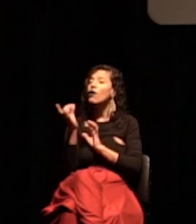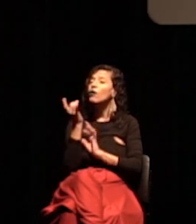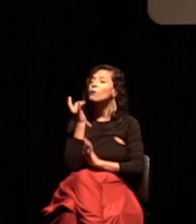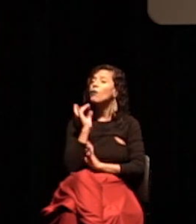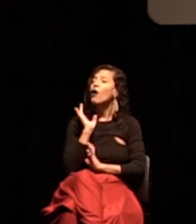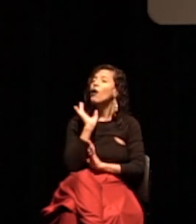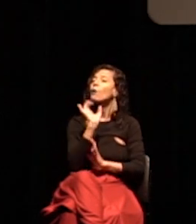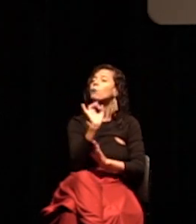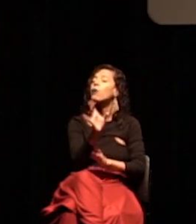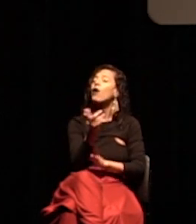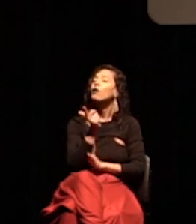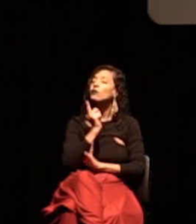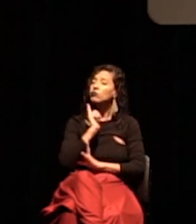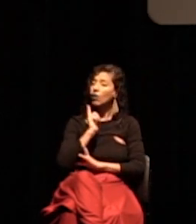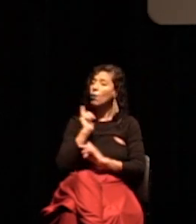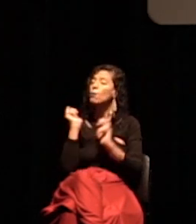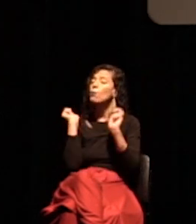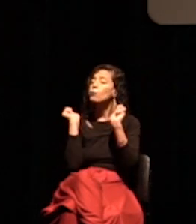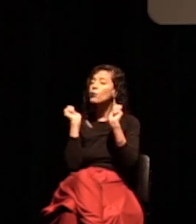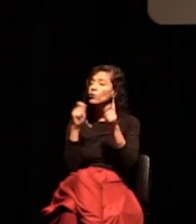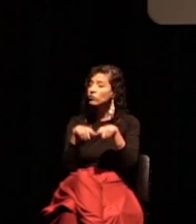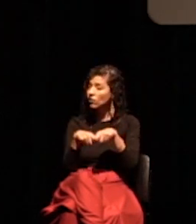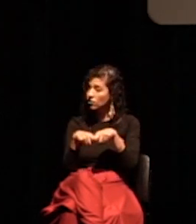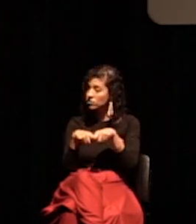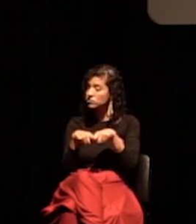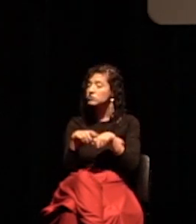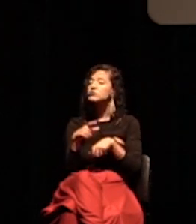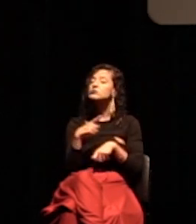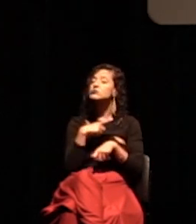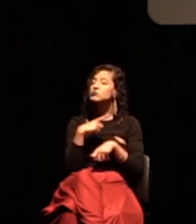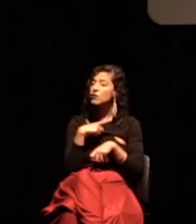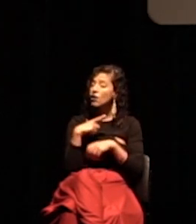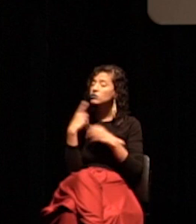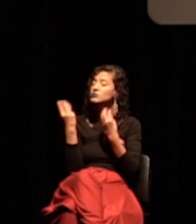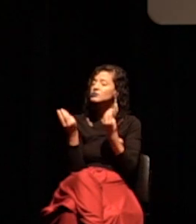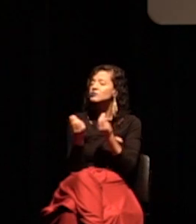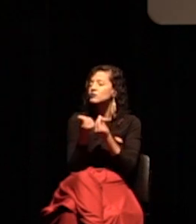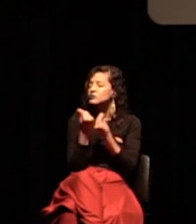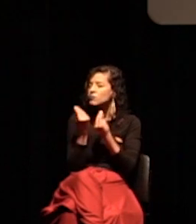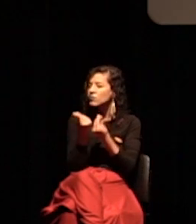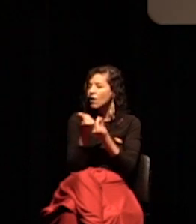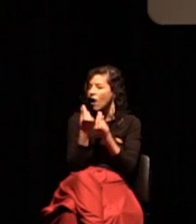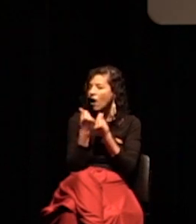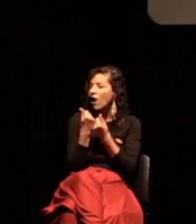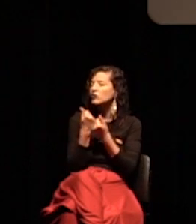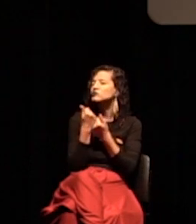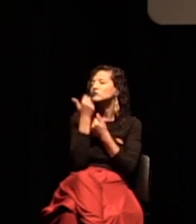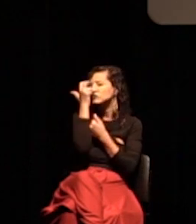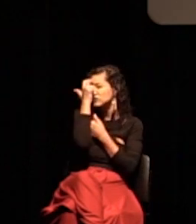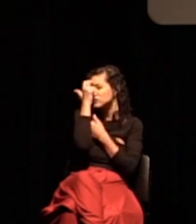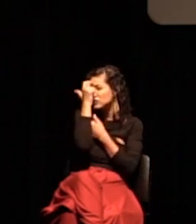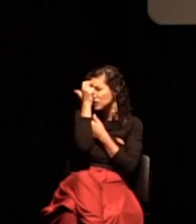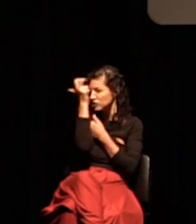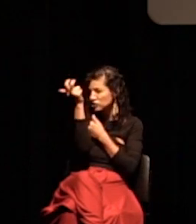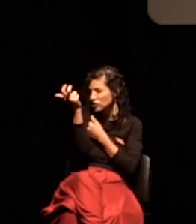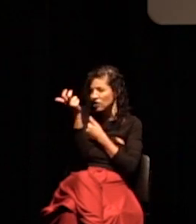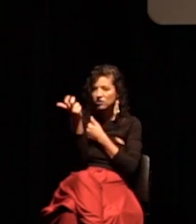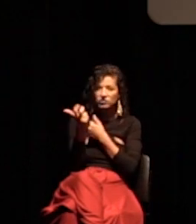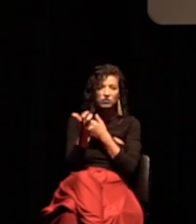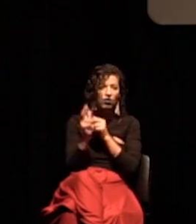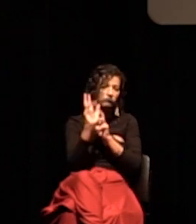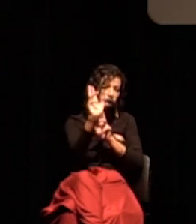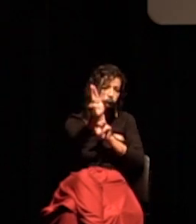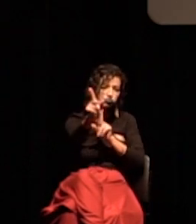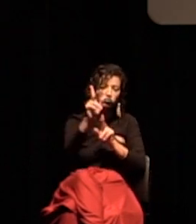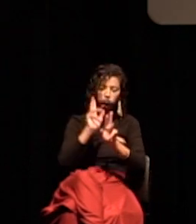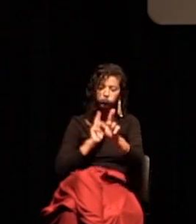potências, faculdades, posso dizer até sensibilidades inteligentes distintas, mas que